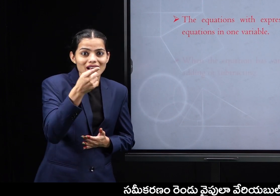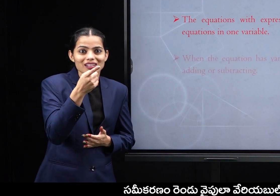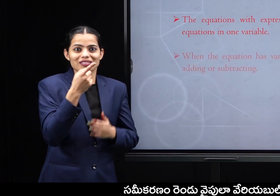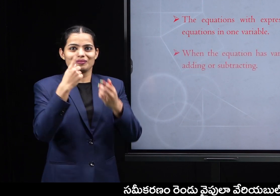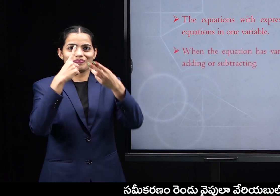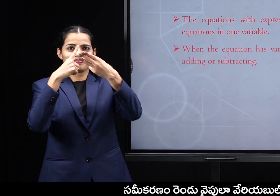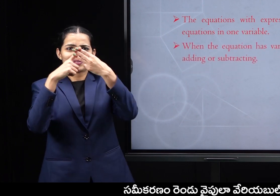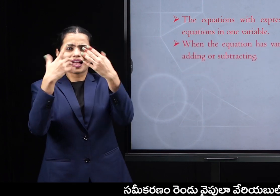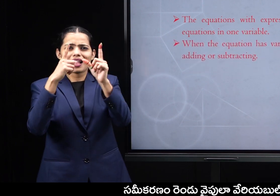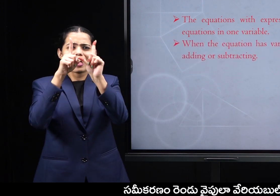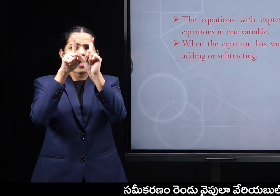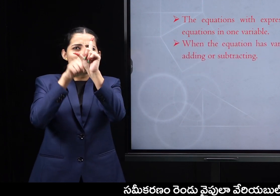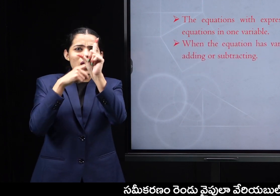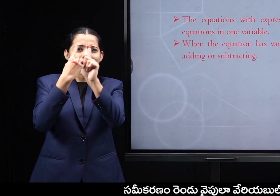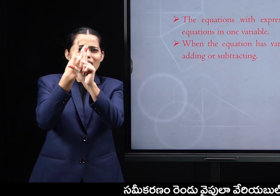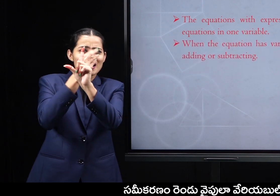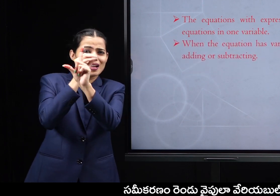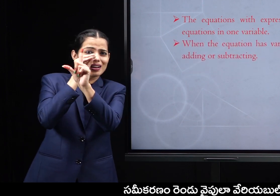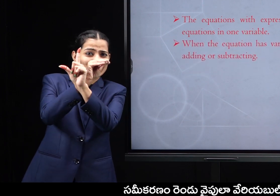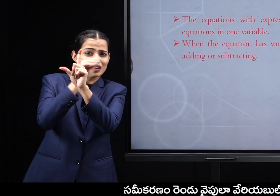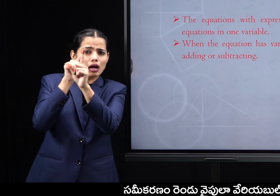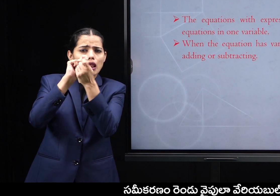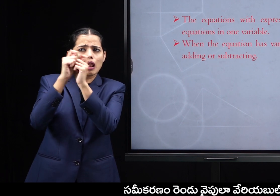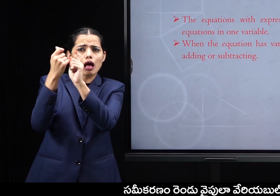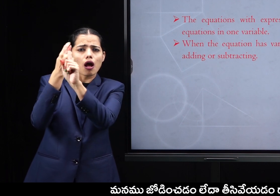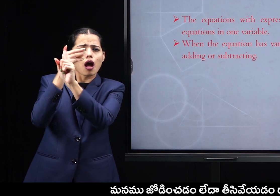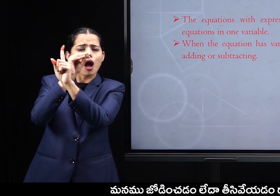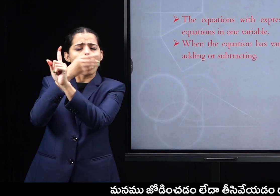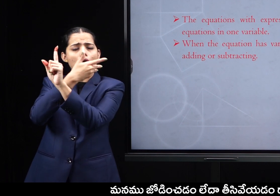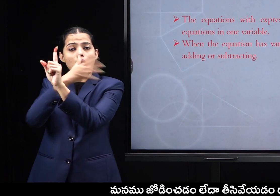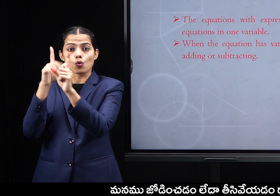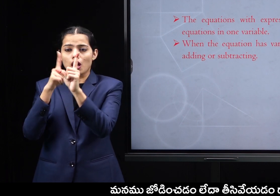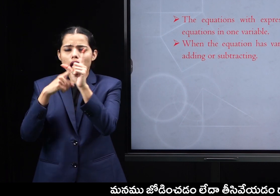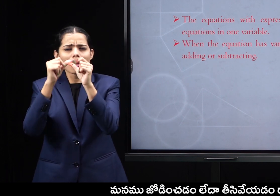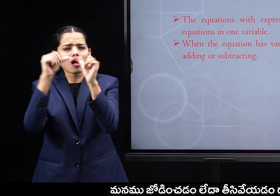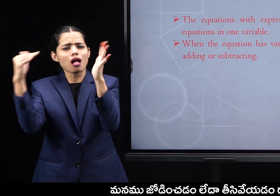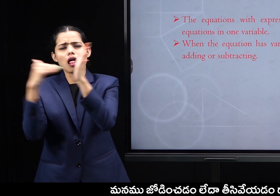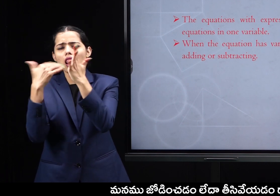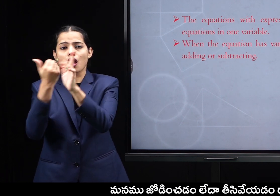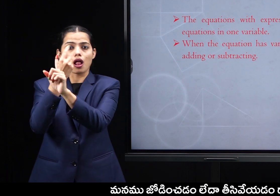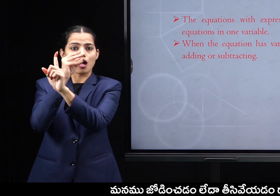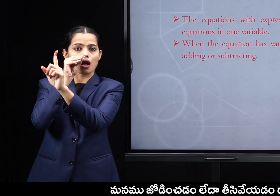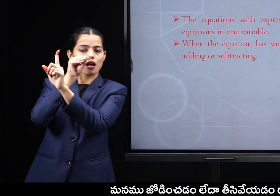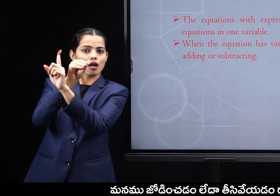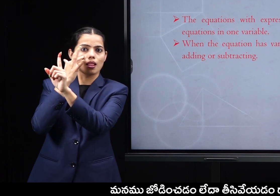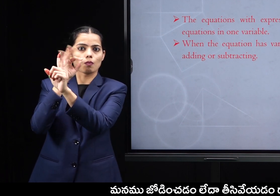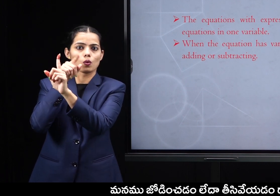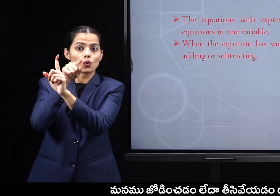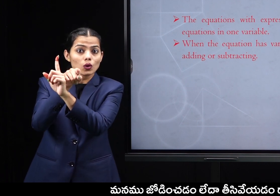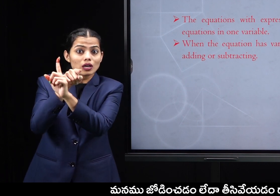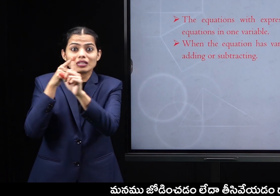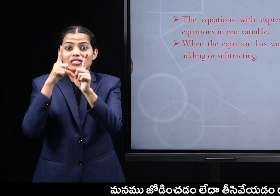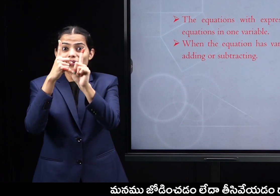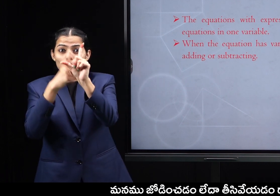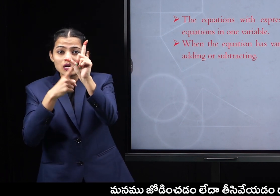సమీకరణం రెండు వైపులా వేరియబుల్స్ కలిగి ఉన్నప్పుడు మనం జోడించటం లేదా తీసివేయటం ద్వారా పరిష్కరిస్తాం.